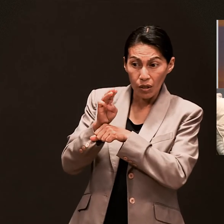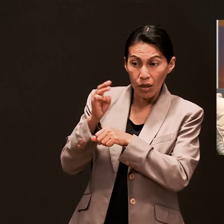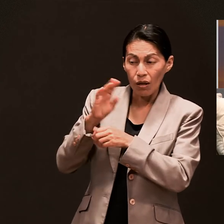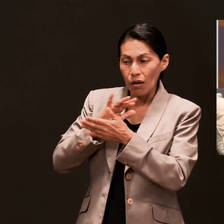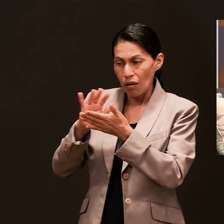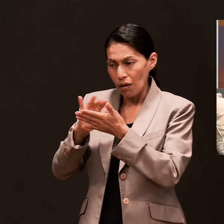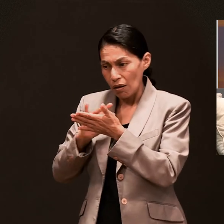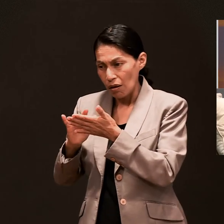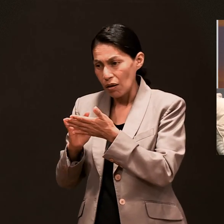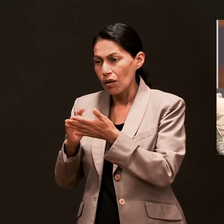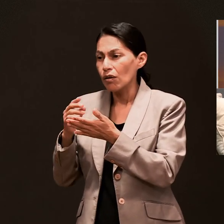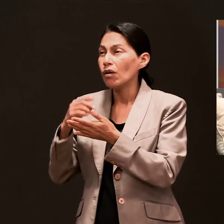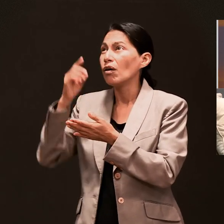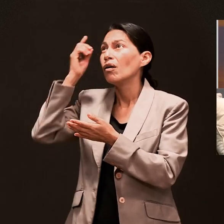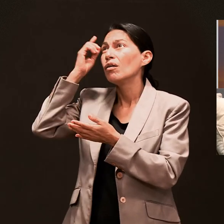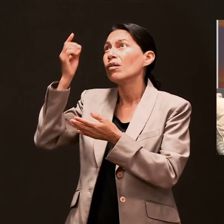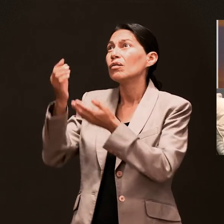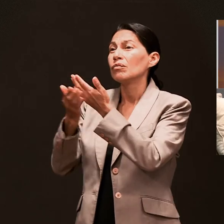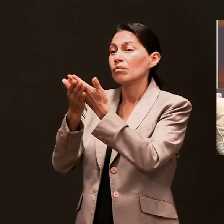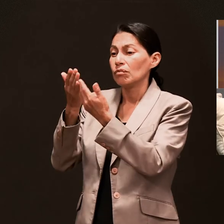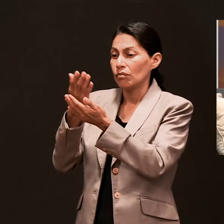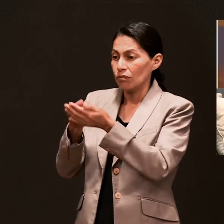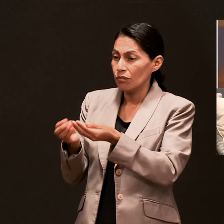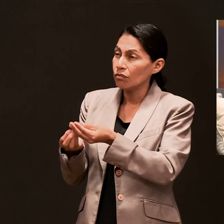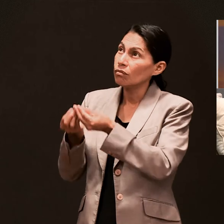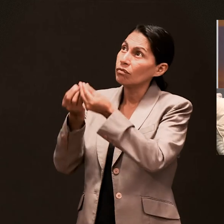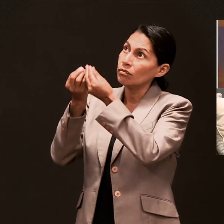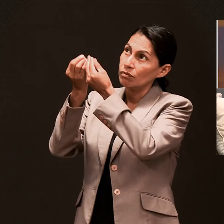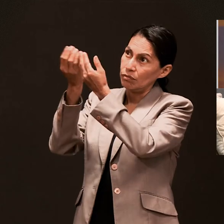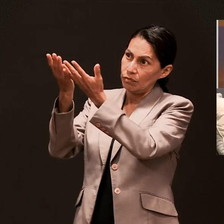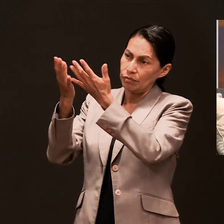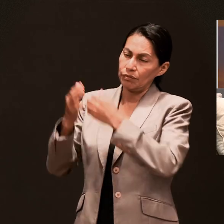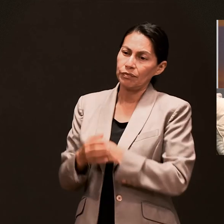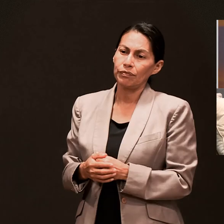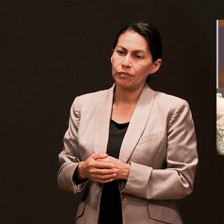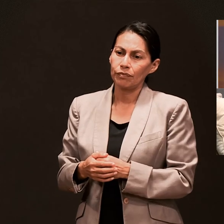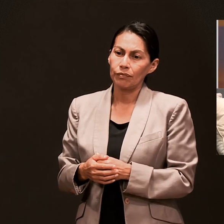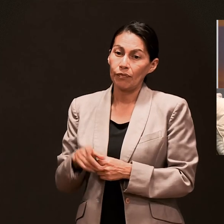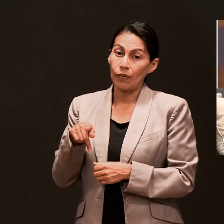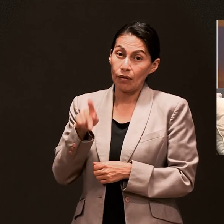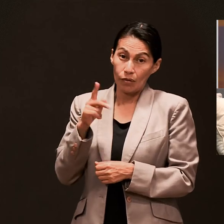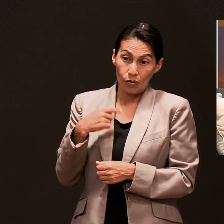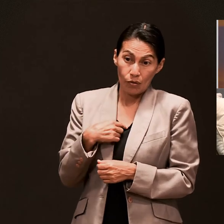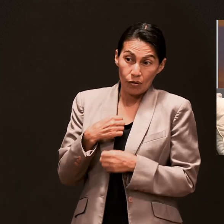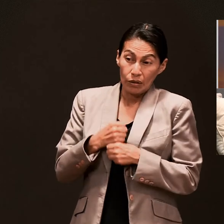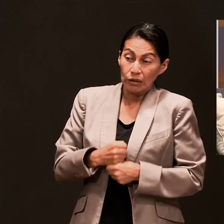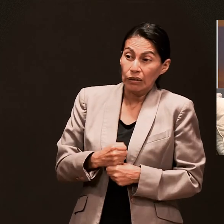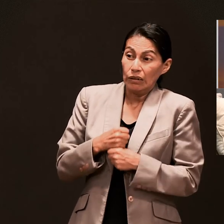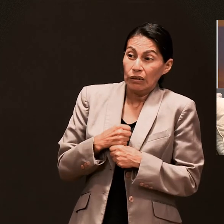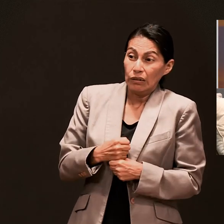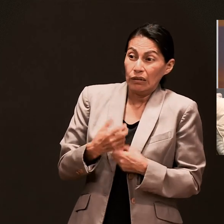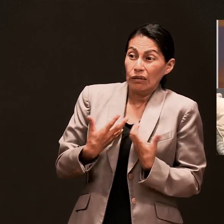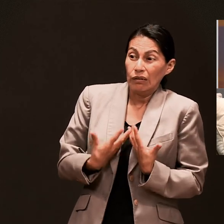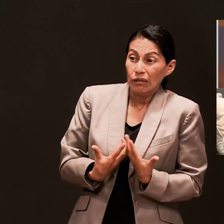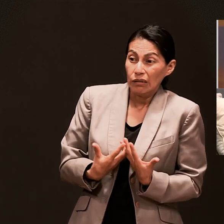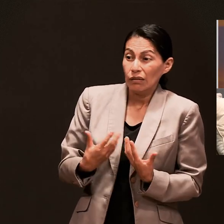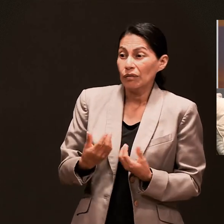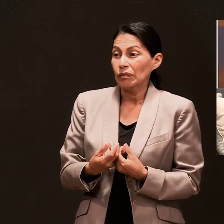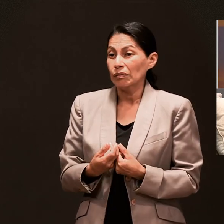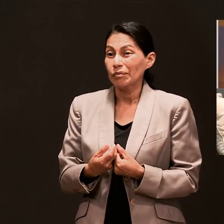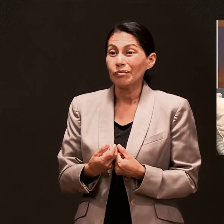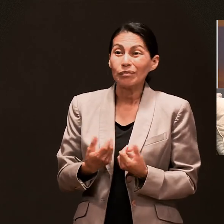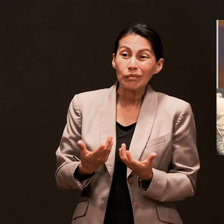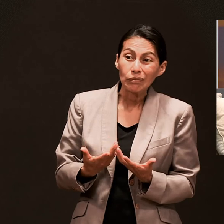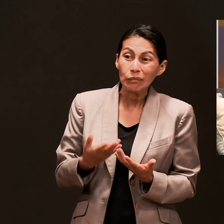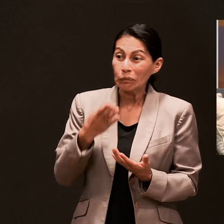matutina oraba con ellos los dejaba en manos de Dios pero qué cree pastor que yo estaba angustiada